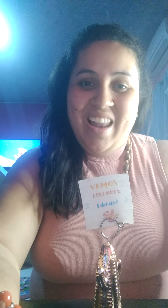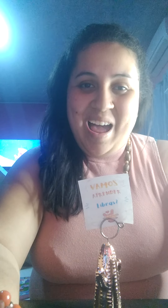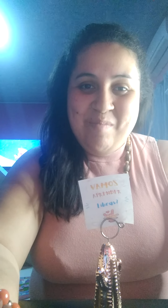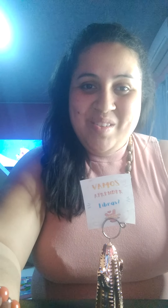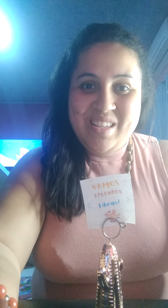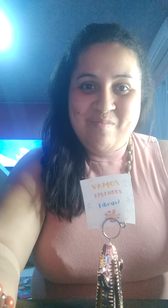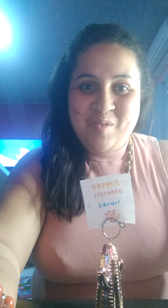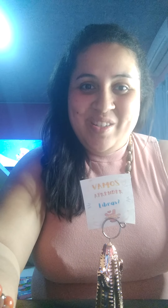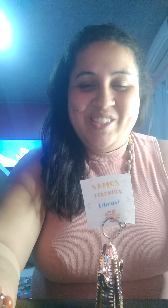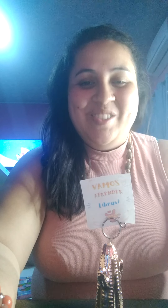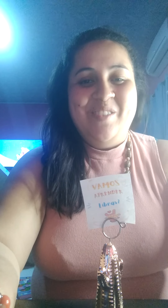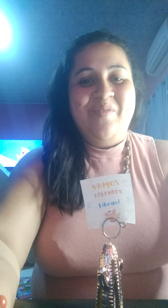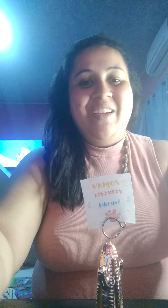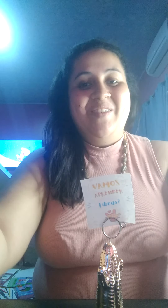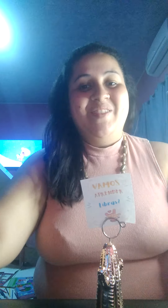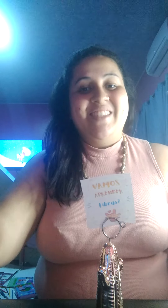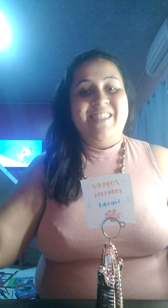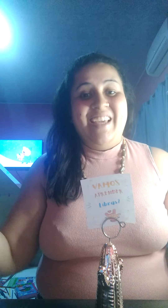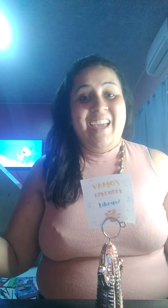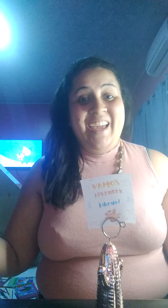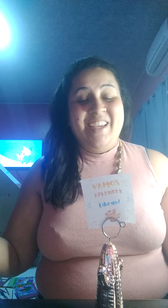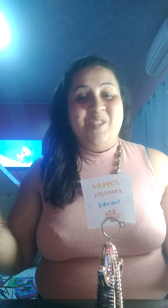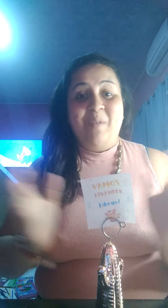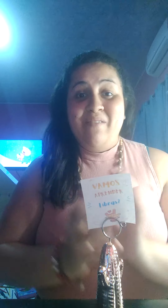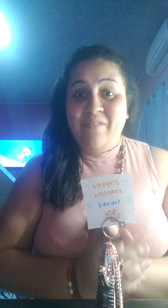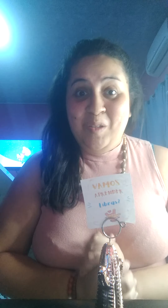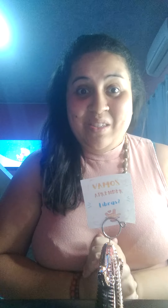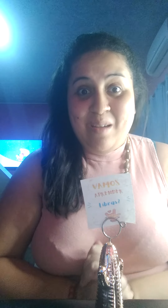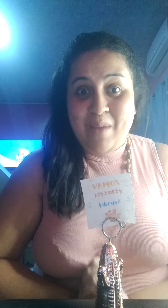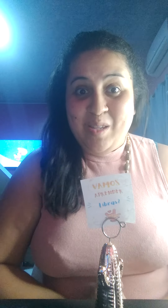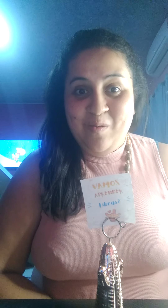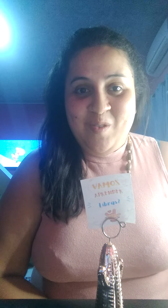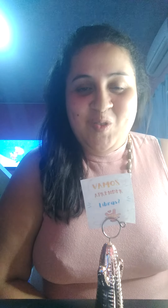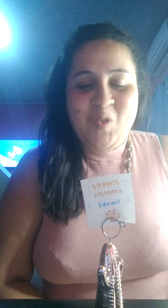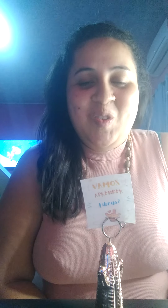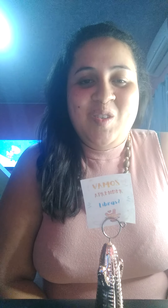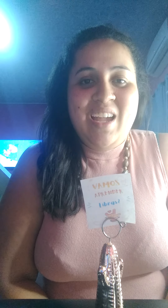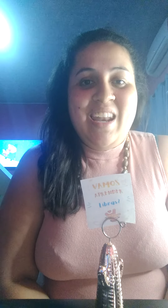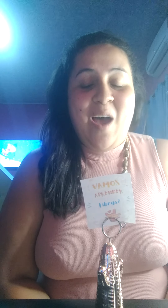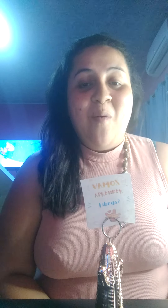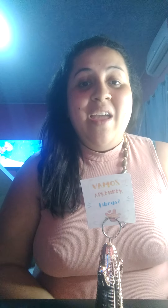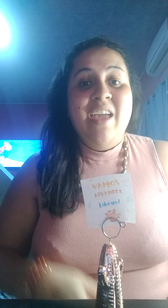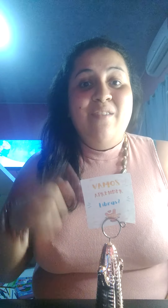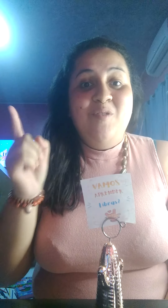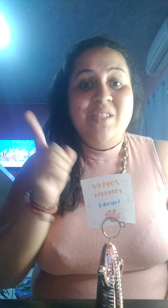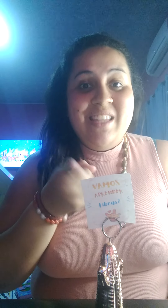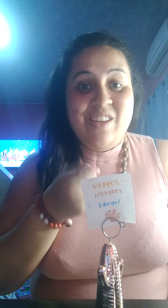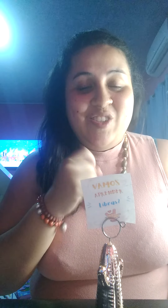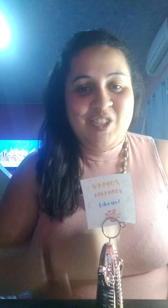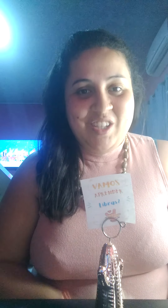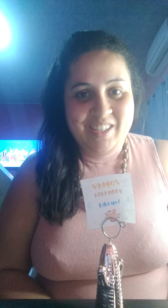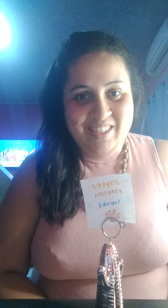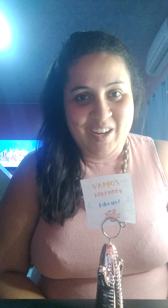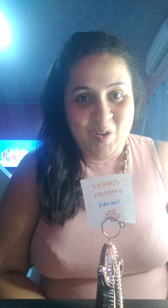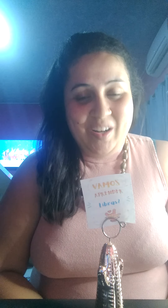Olá, meus amores, tudo bem com vocês? Bem-vindos a mais um vídeo no nosso canal. E você que está chegando agora,